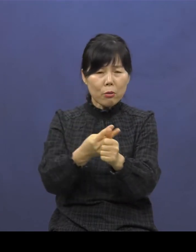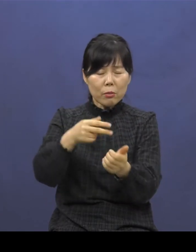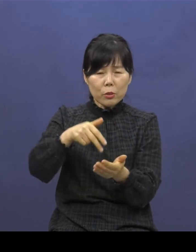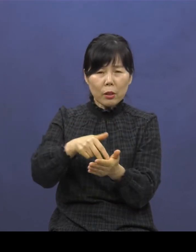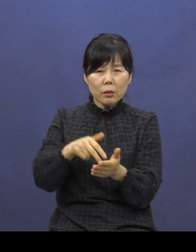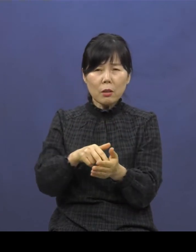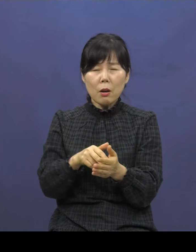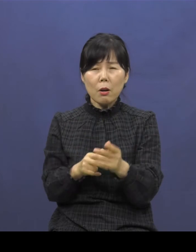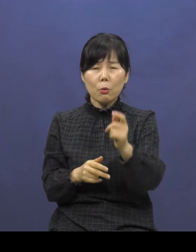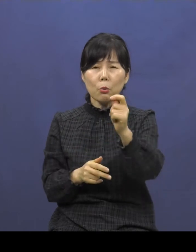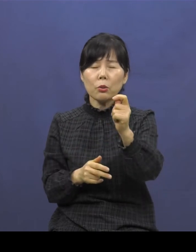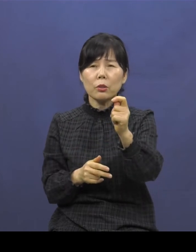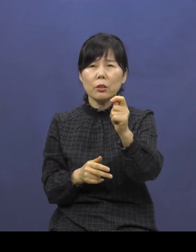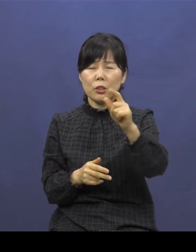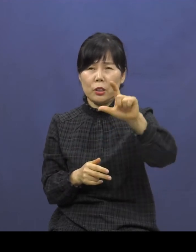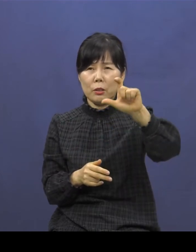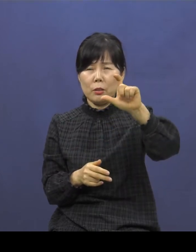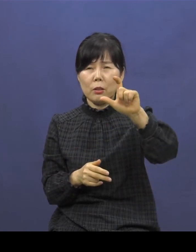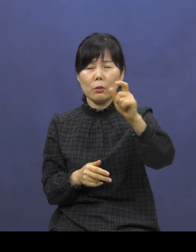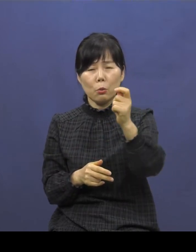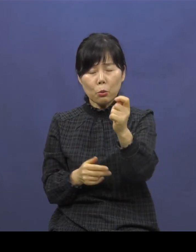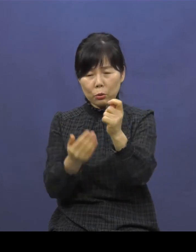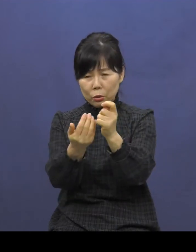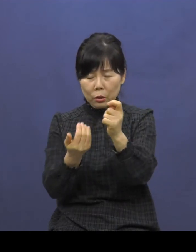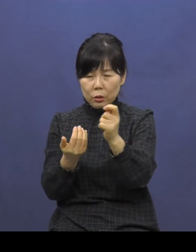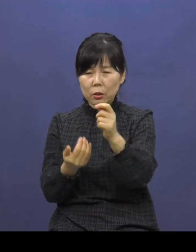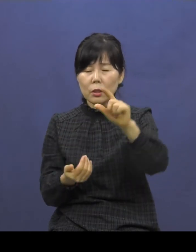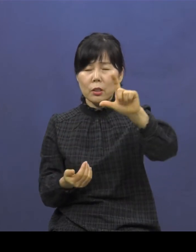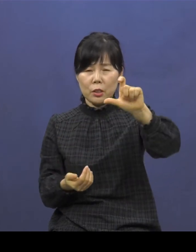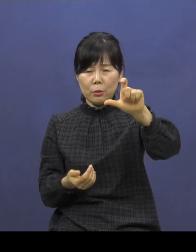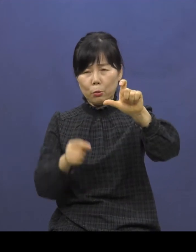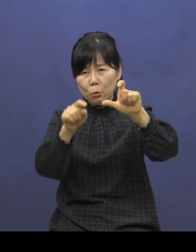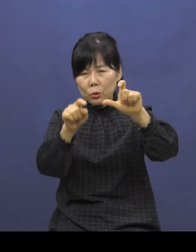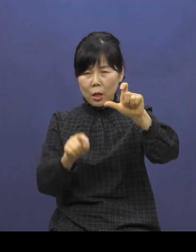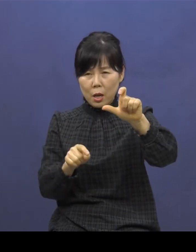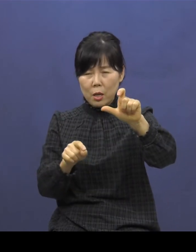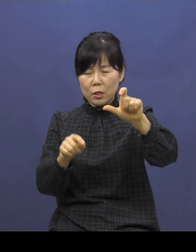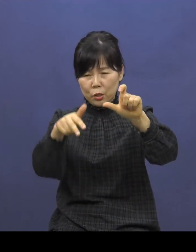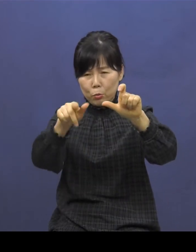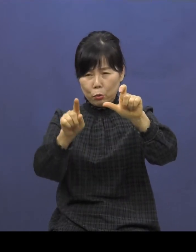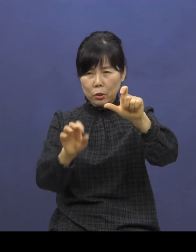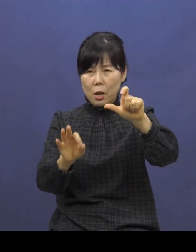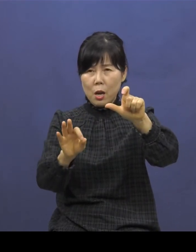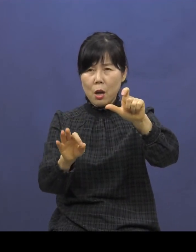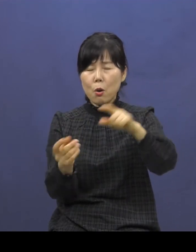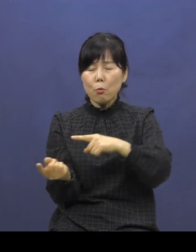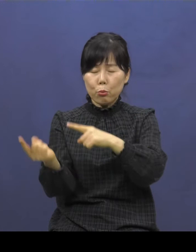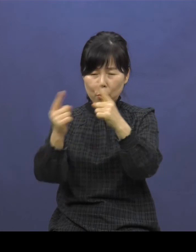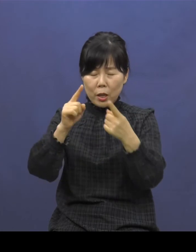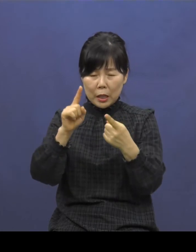바울 사도는요, 고린도전서 15장 이 부활에 대한 이야기를 정말